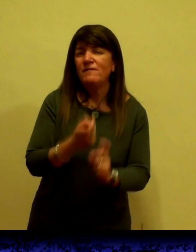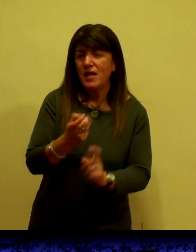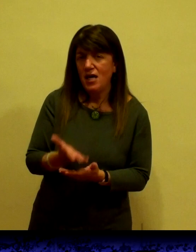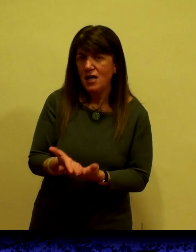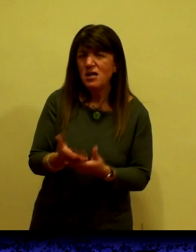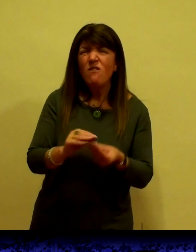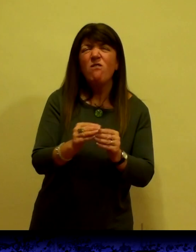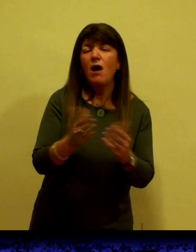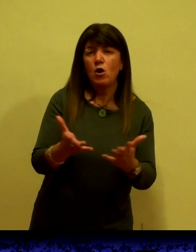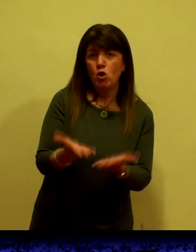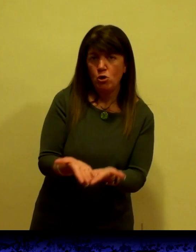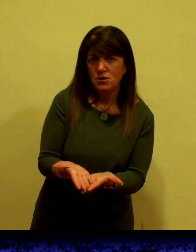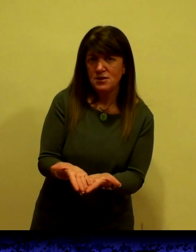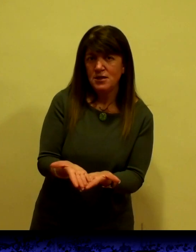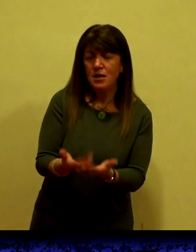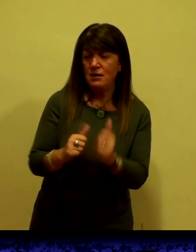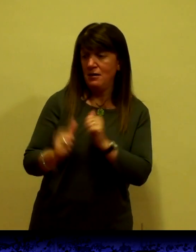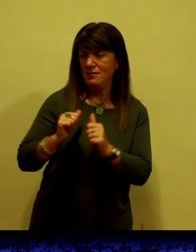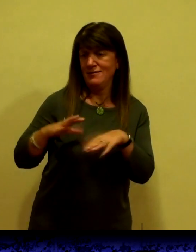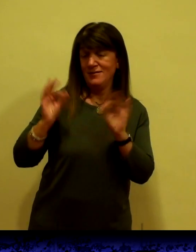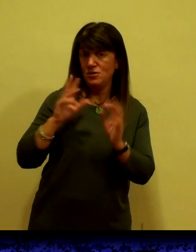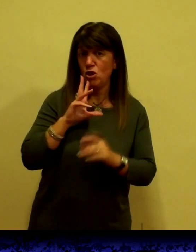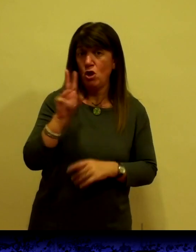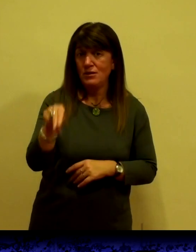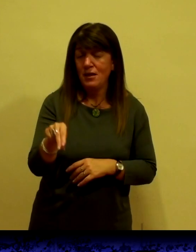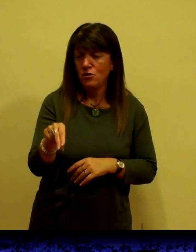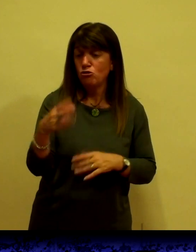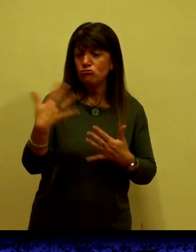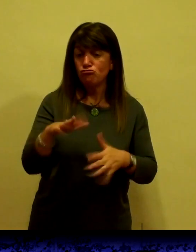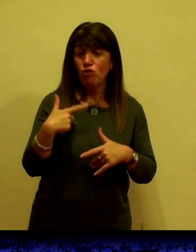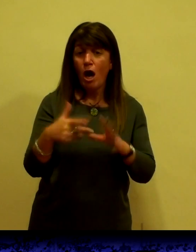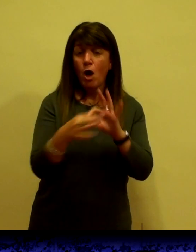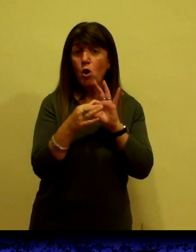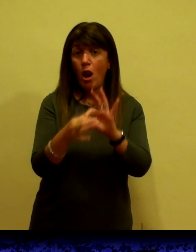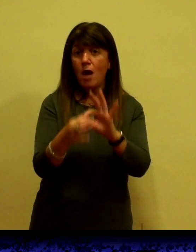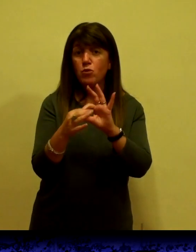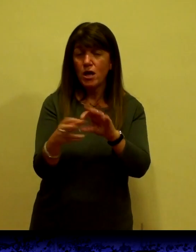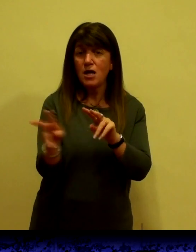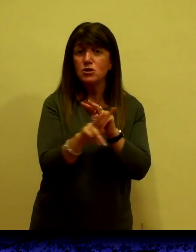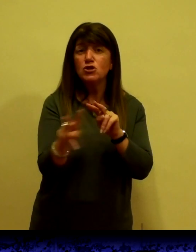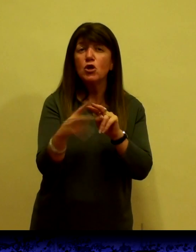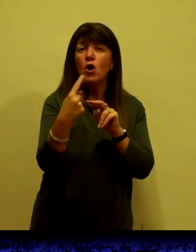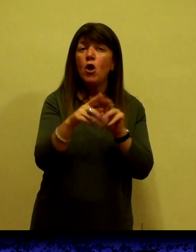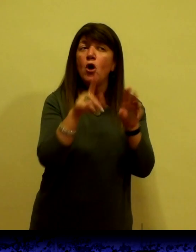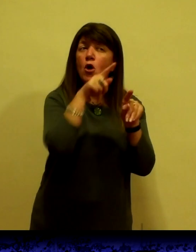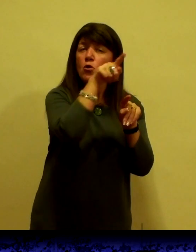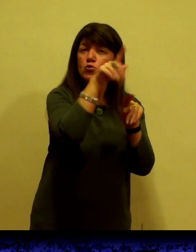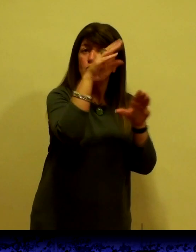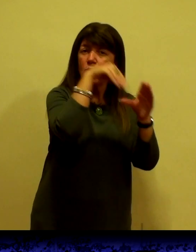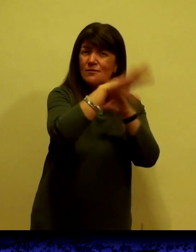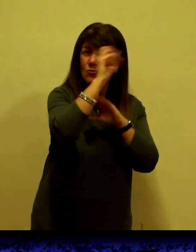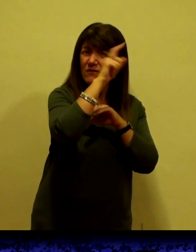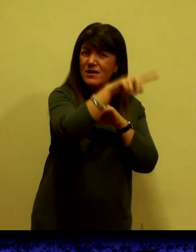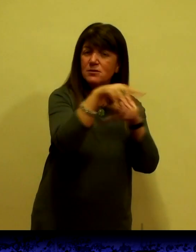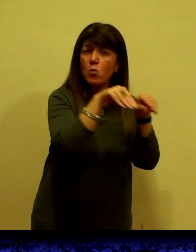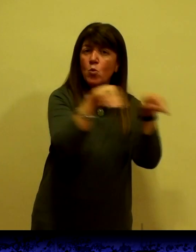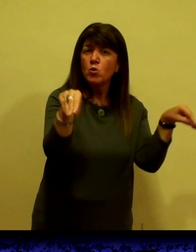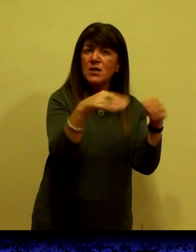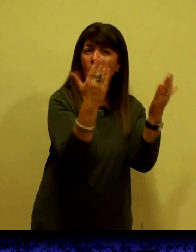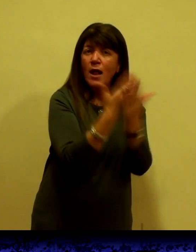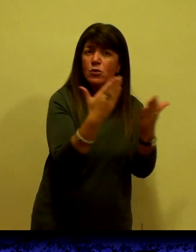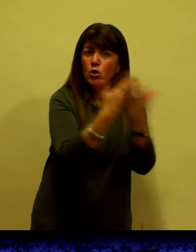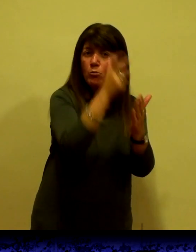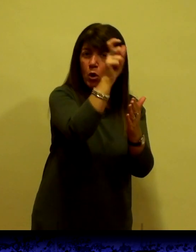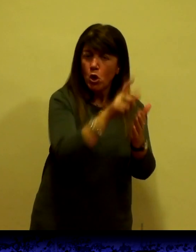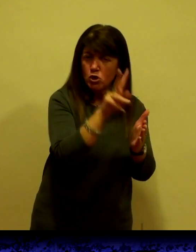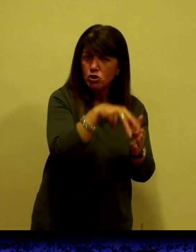realizzato. Anche, come si diceva all'inizio, avete instaurato una collaborazione con il Museo di Antropologia dell'Università, quindi dici